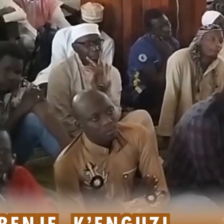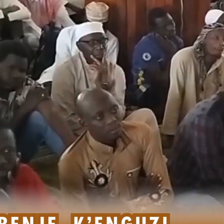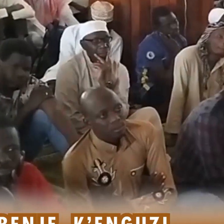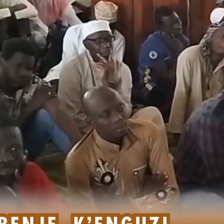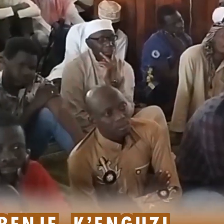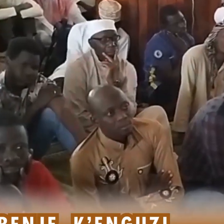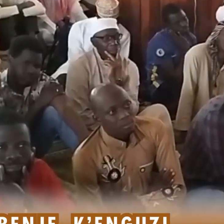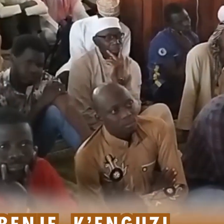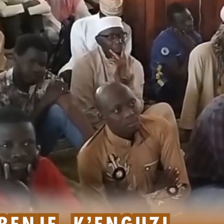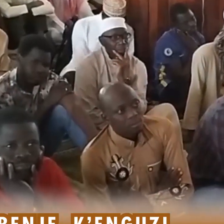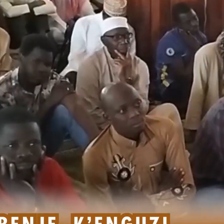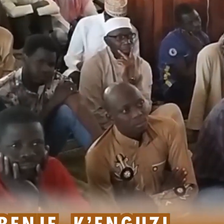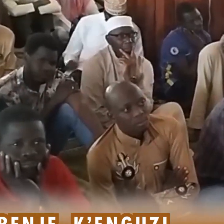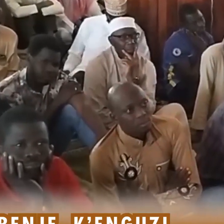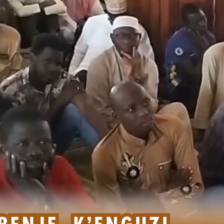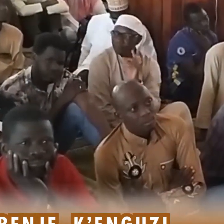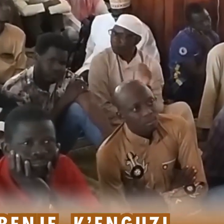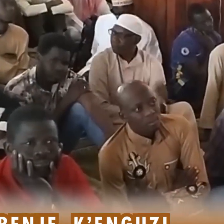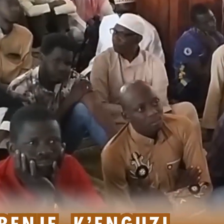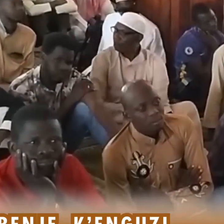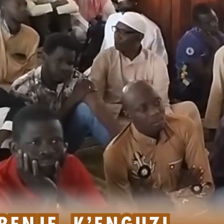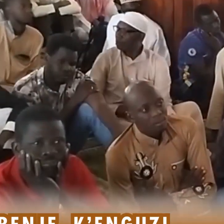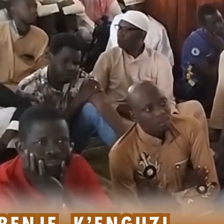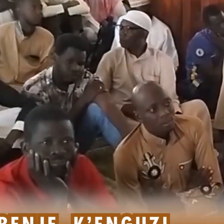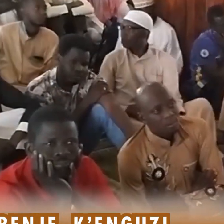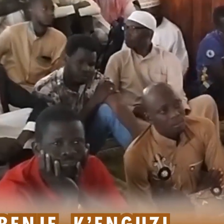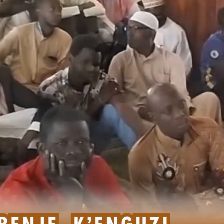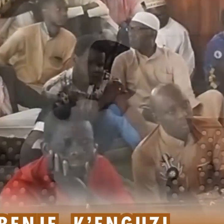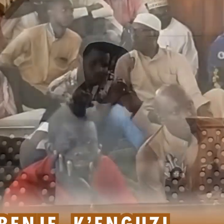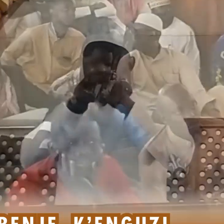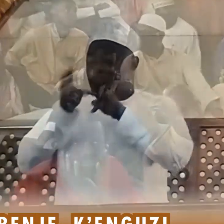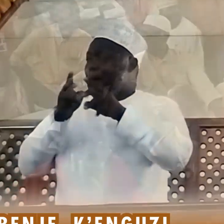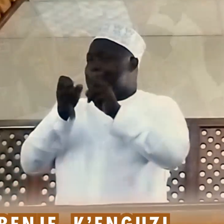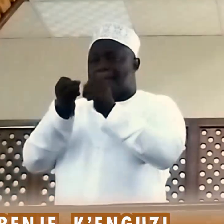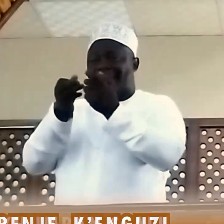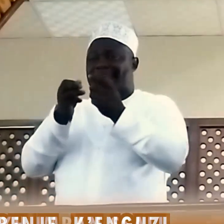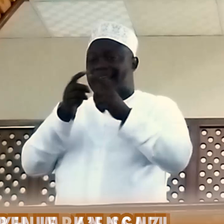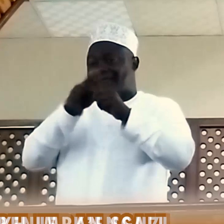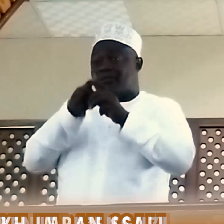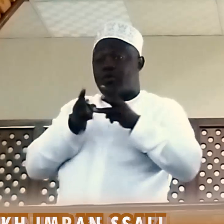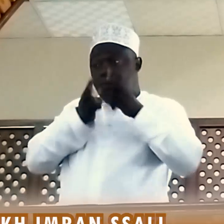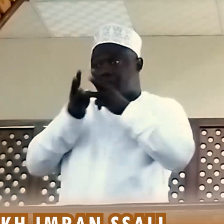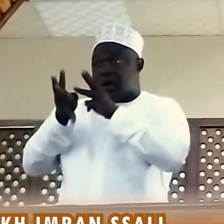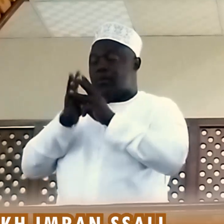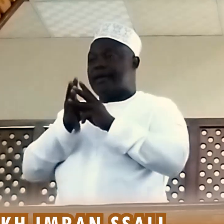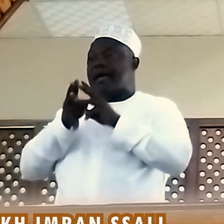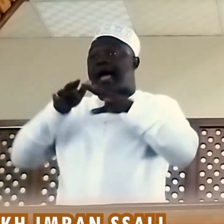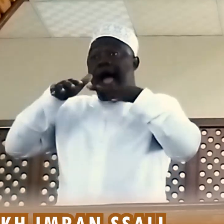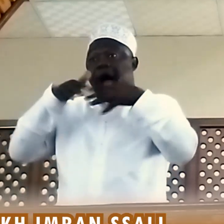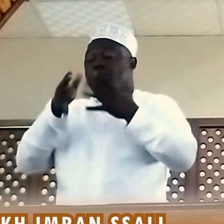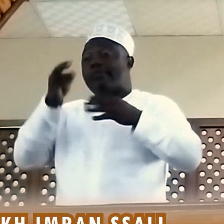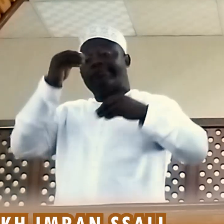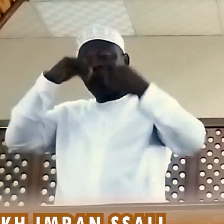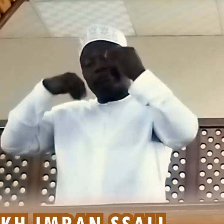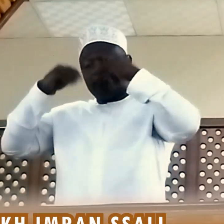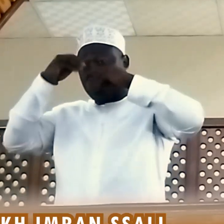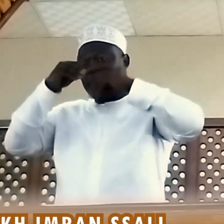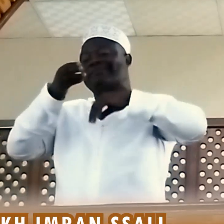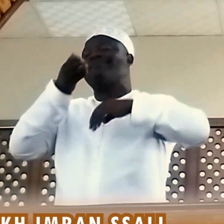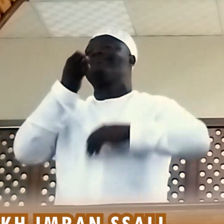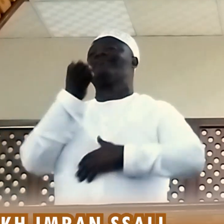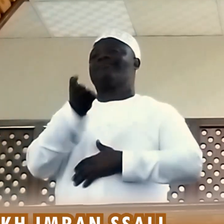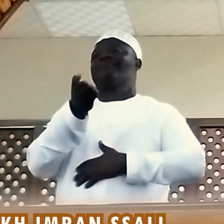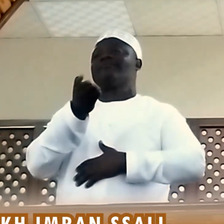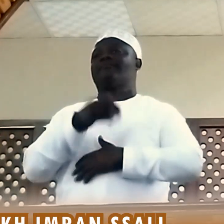fasaduha lilmujtama'i kabirun fama waqa'a fiha mru'u illa wa